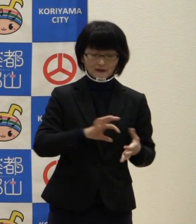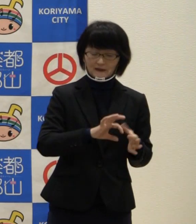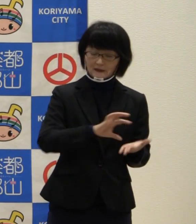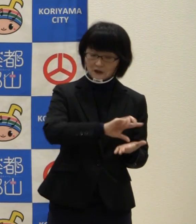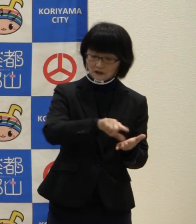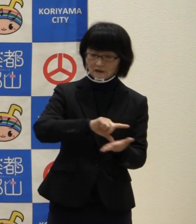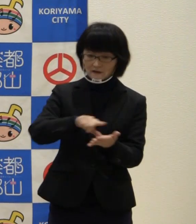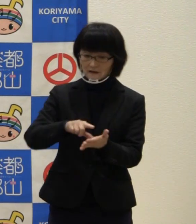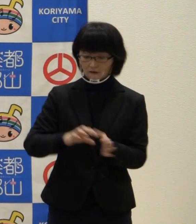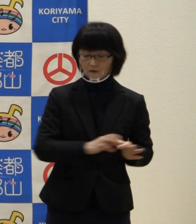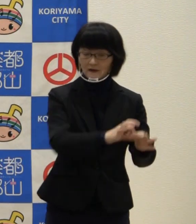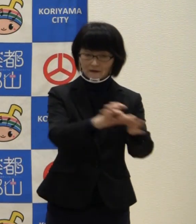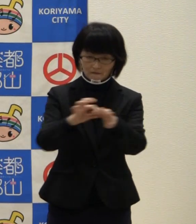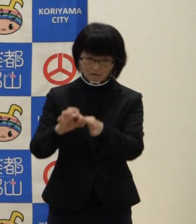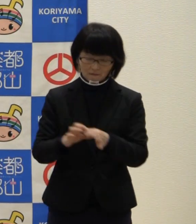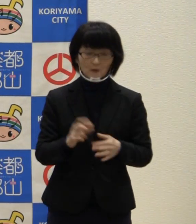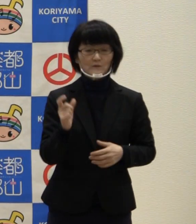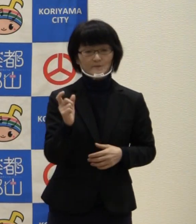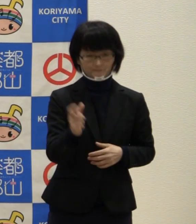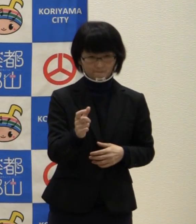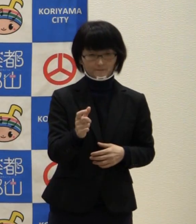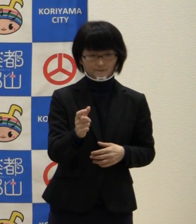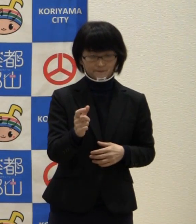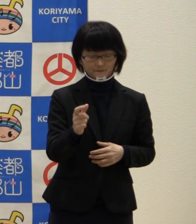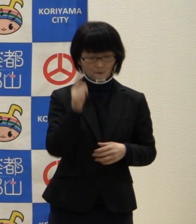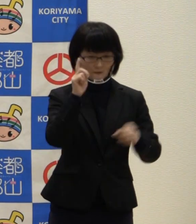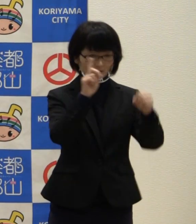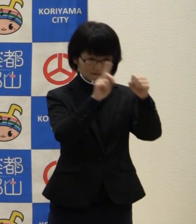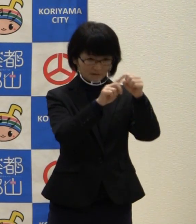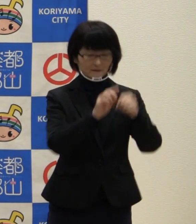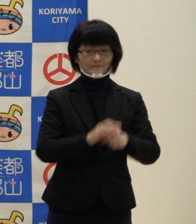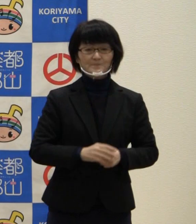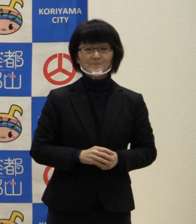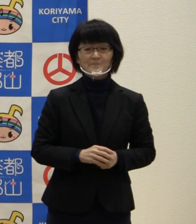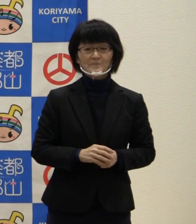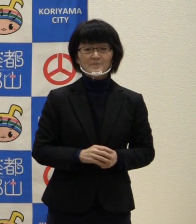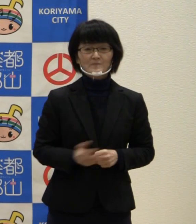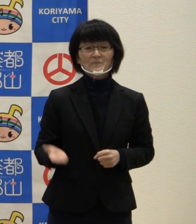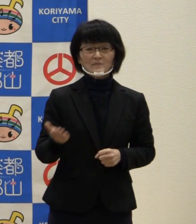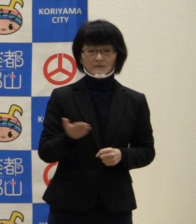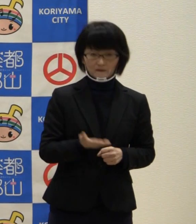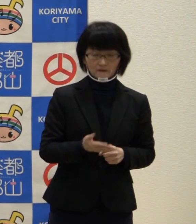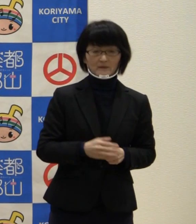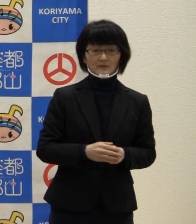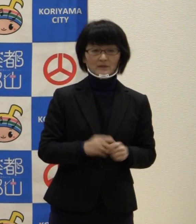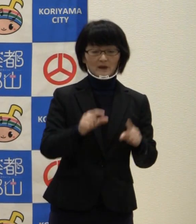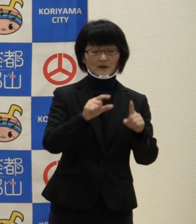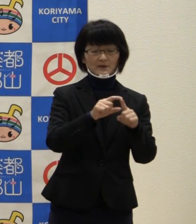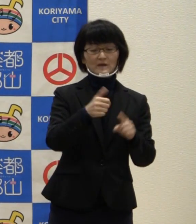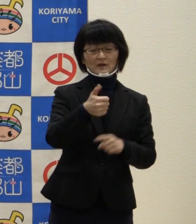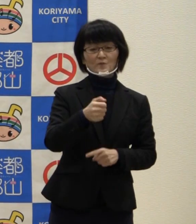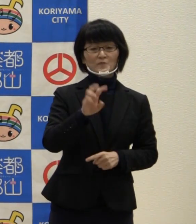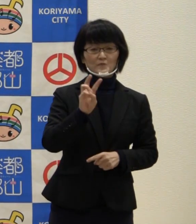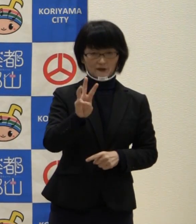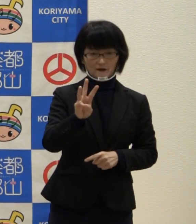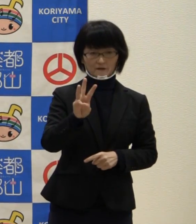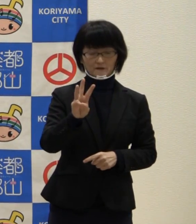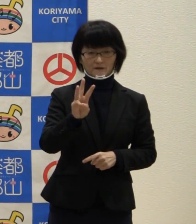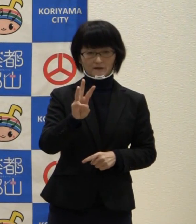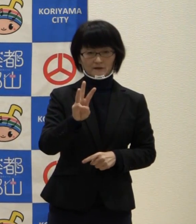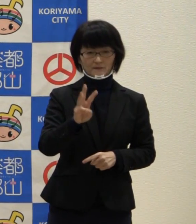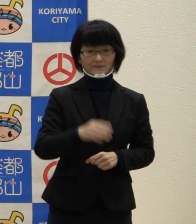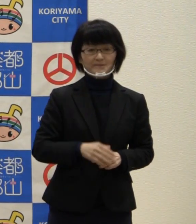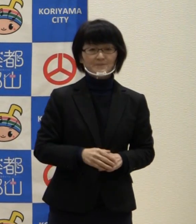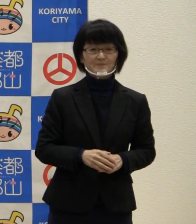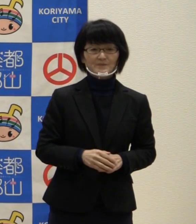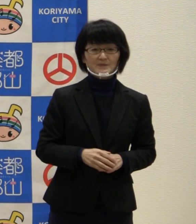も、素地を作っていくと目指すものでございます。次、53ページでございますが、EV